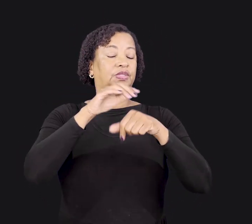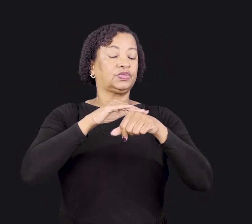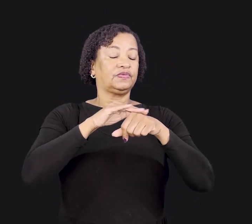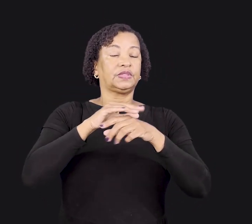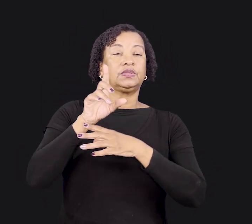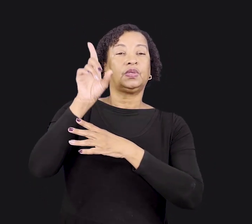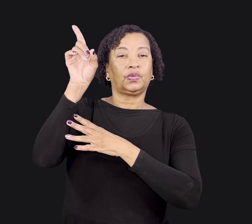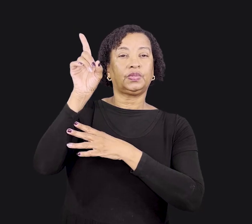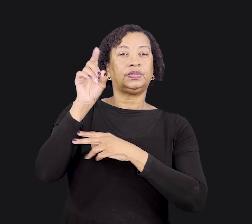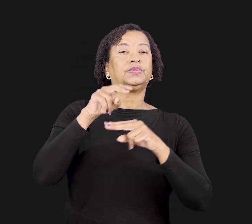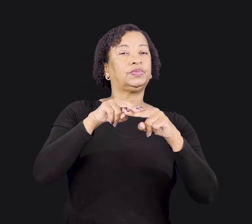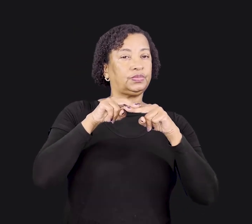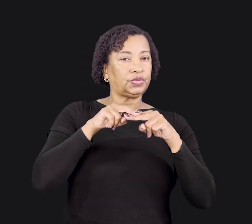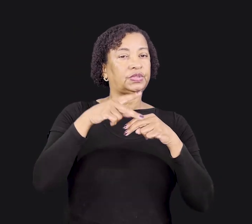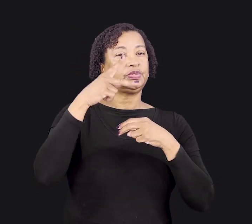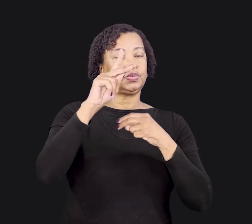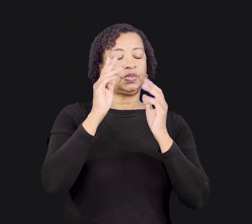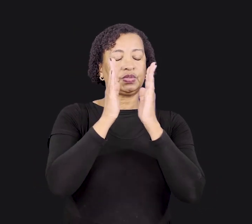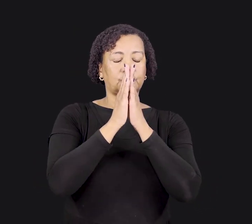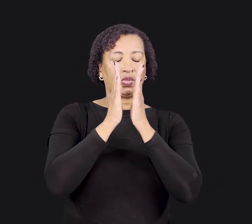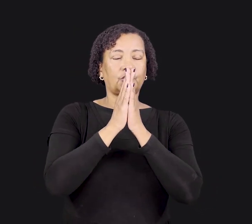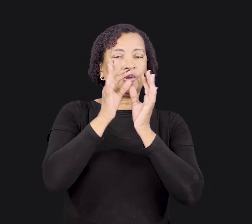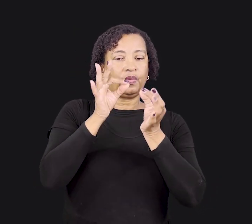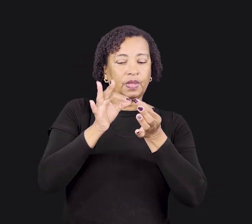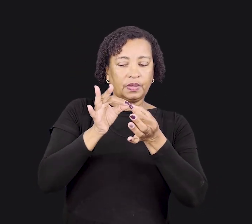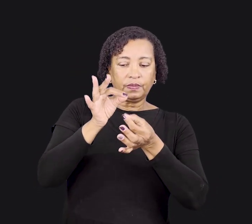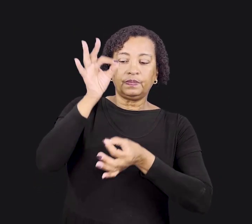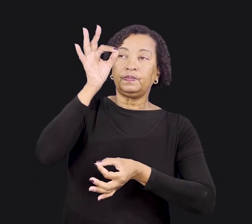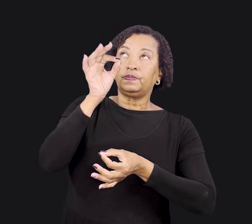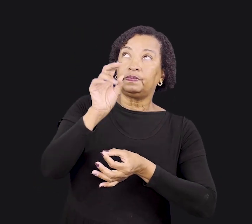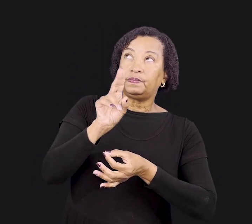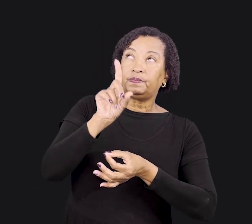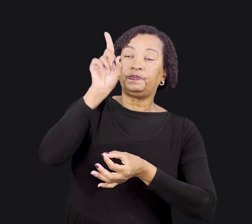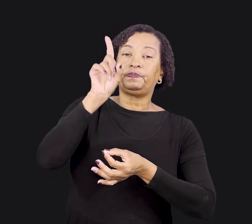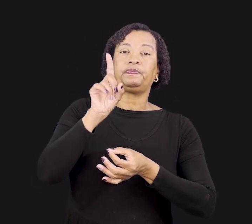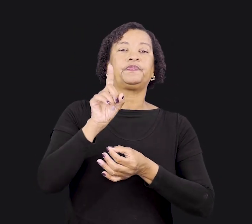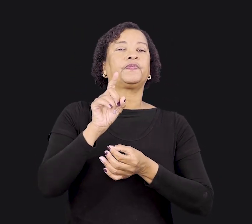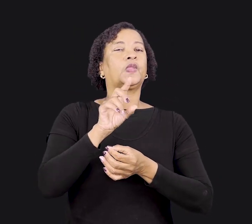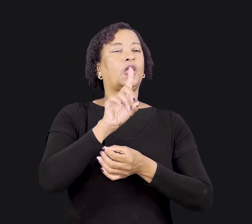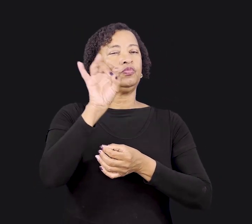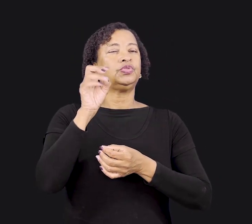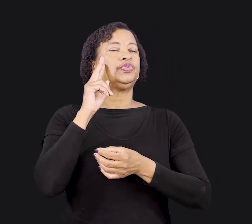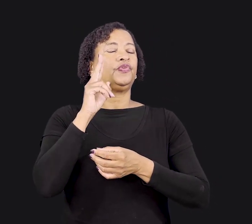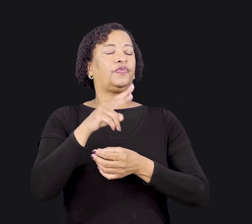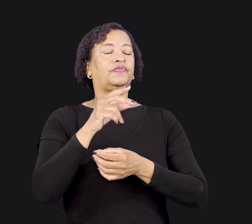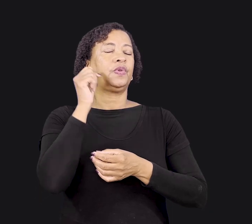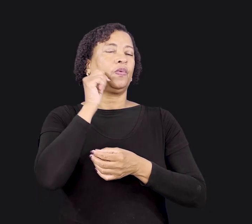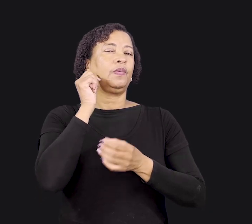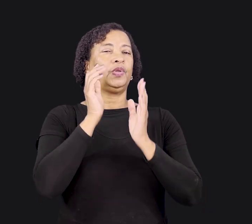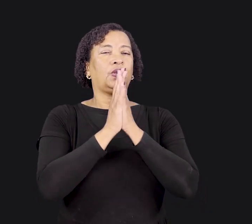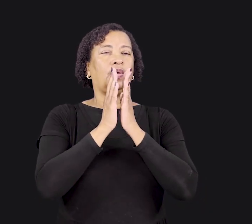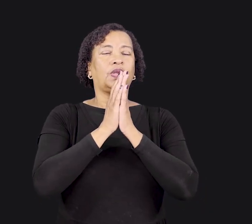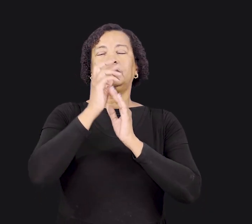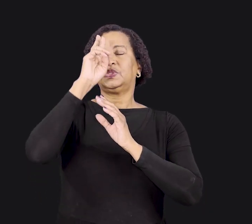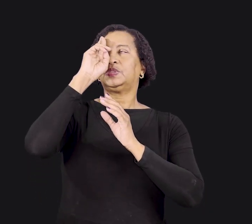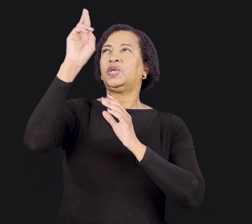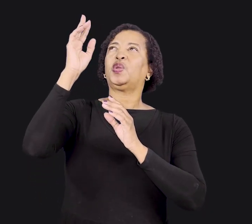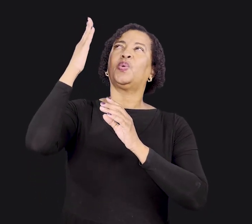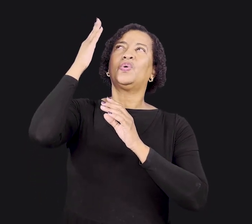Deus. Portanto, sua oração é vertical. Uma vez ouvi uma senhora orando assim, Senhor, tu sabes